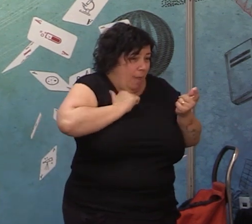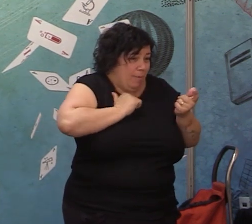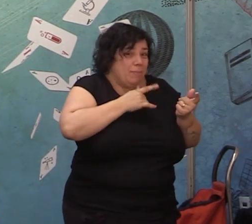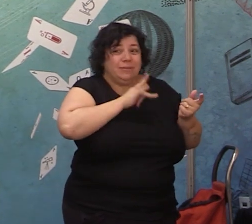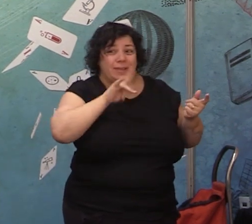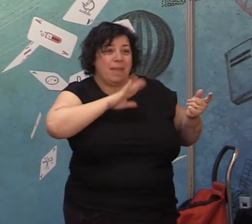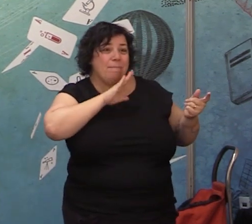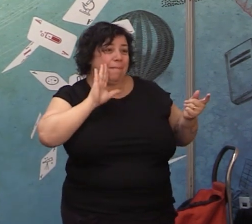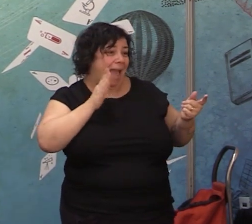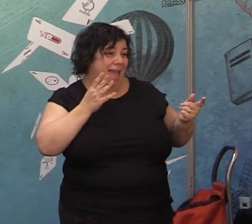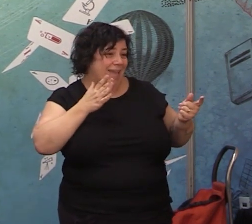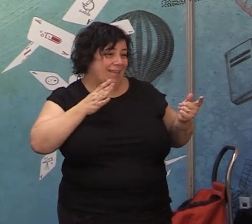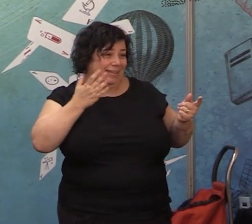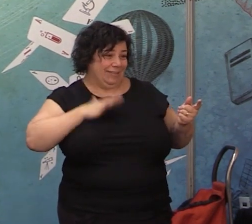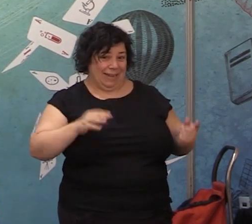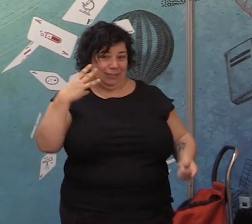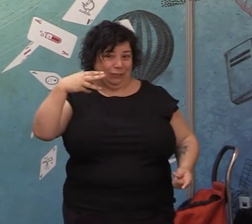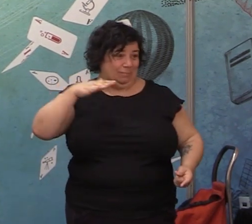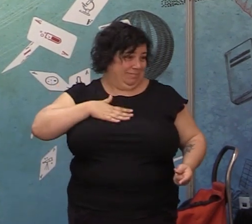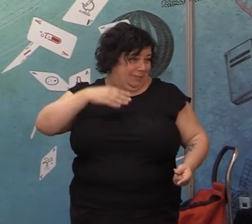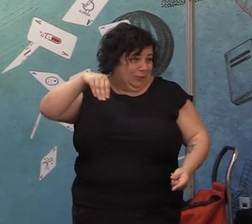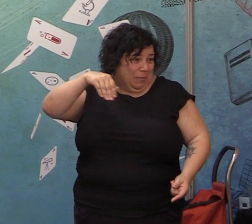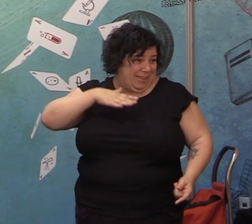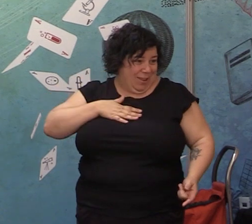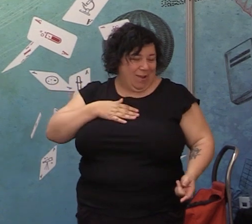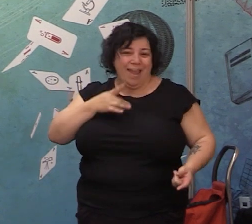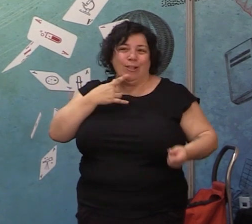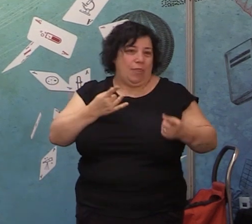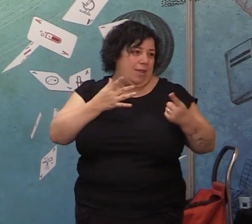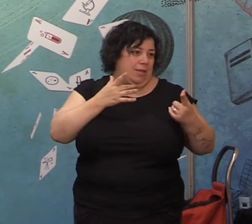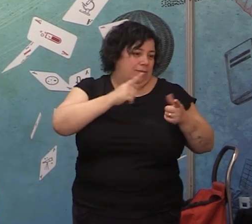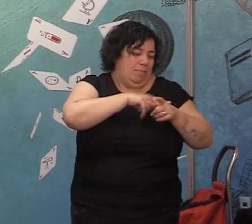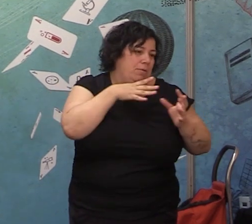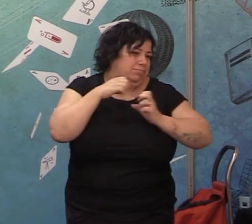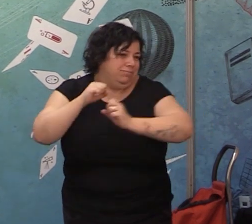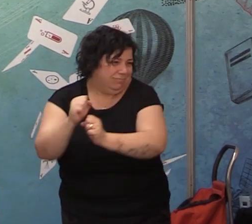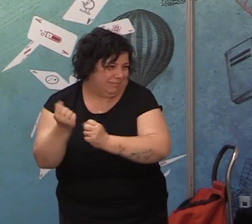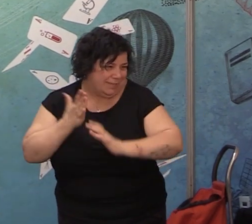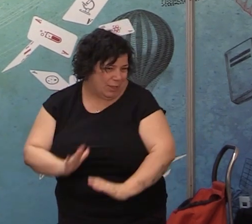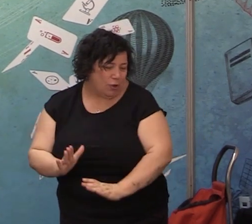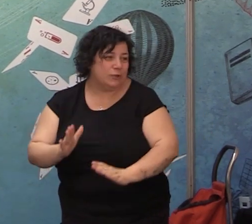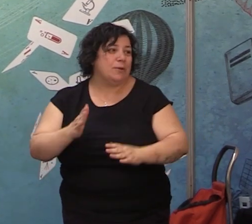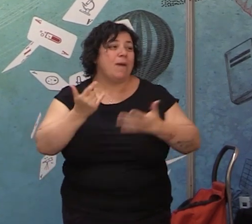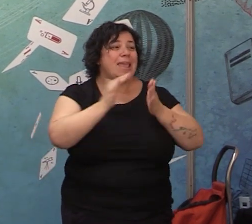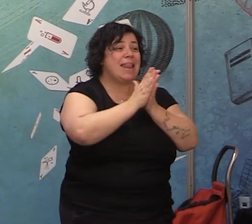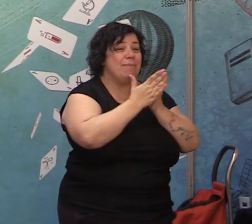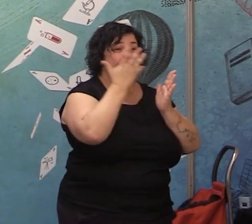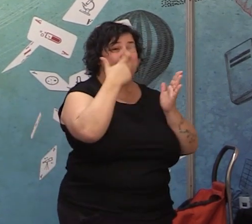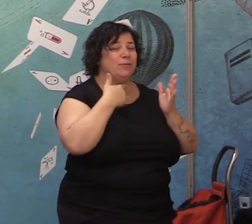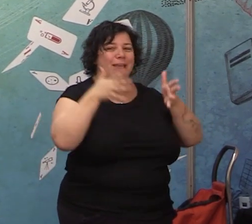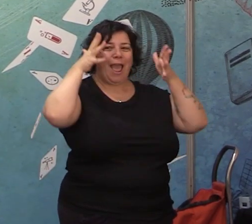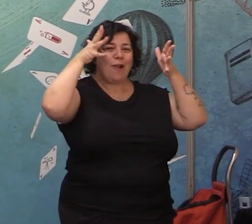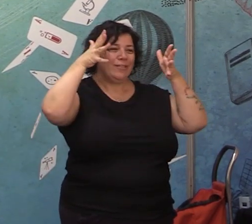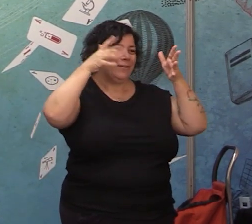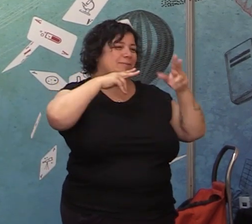madre de mis 3 sobrinos y eso le quita muchísimo tiempo, pero bueno, tiene un libro que me gustaría